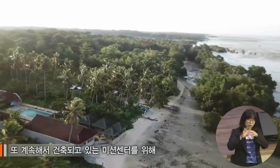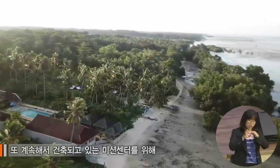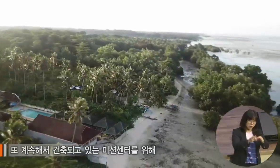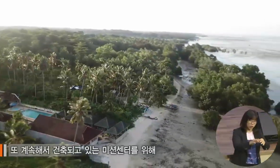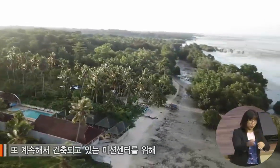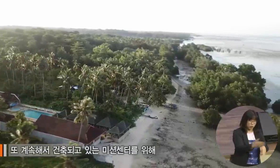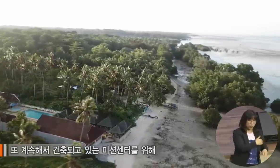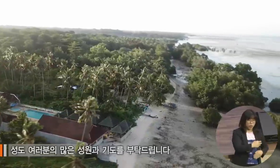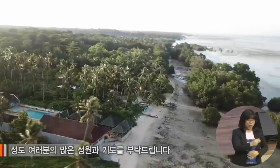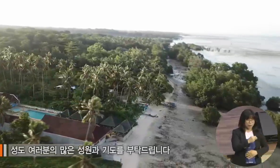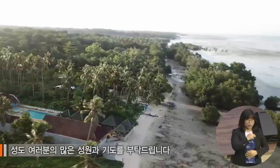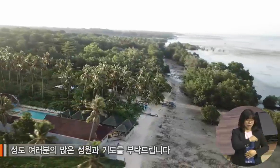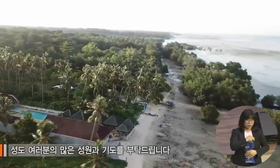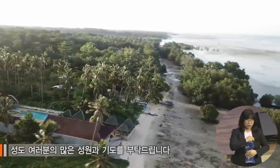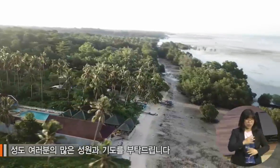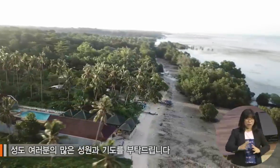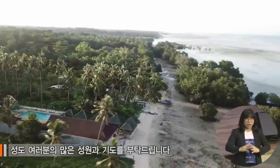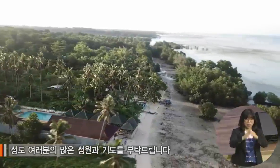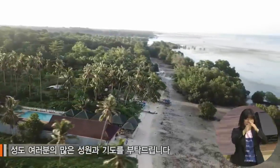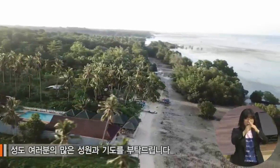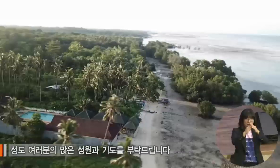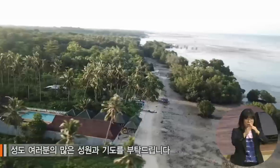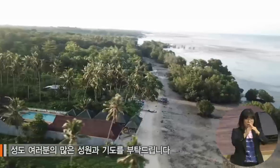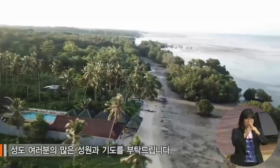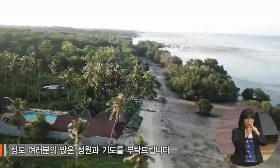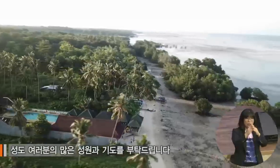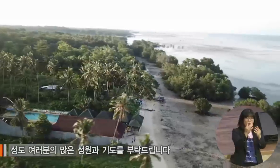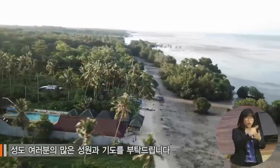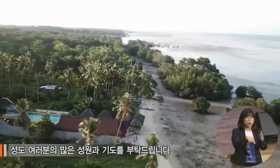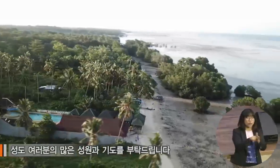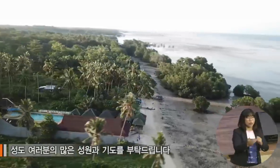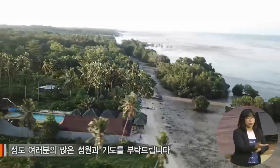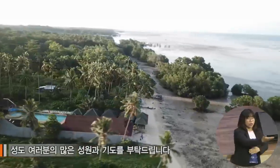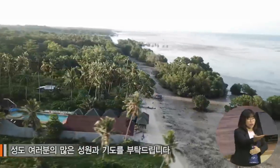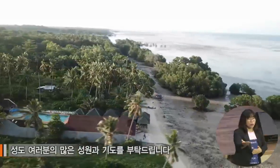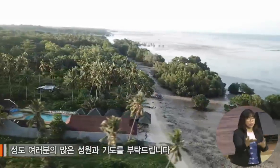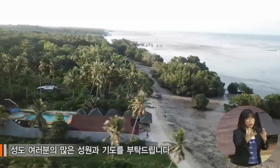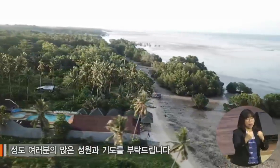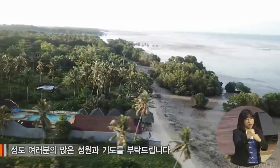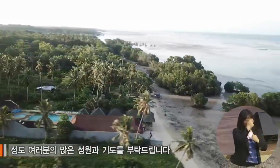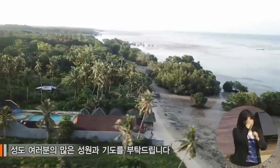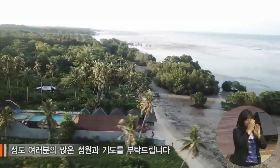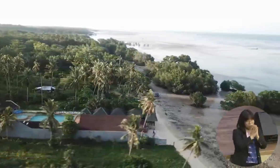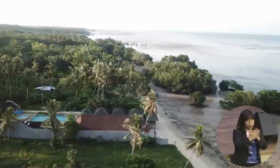미션 센터를 위해 성도 여러분의 많은 성원과 기도를 부탁드립니다.